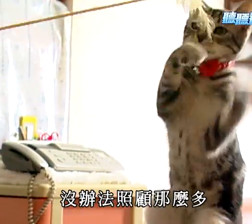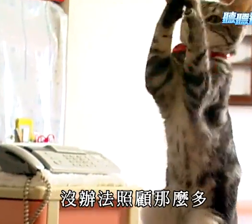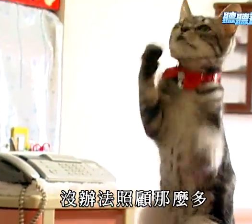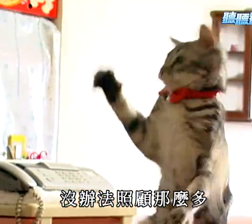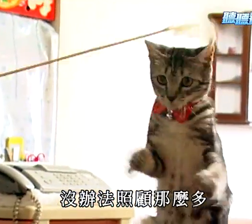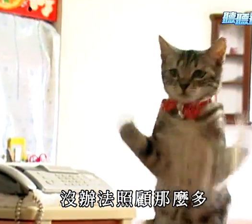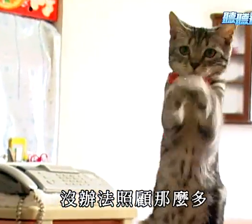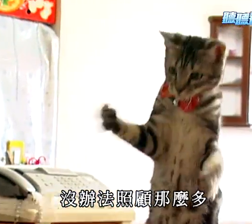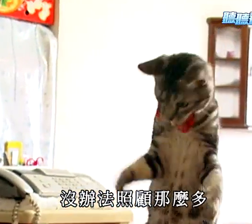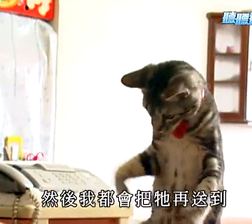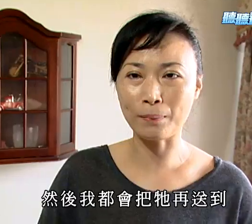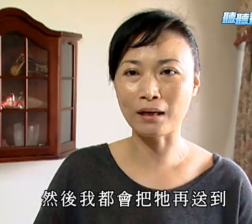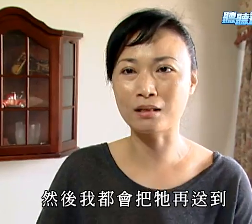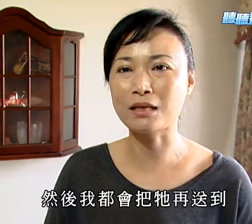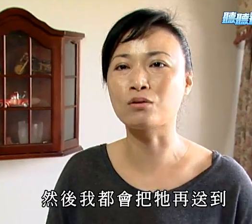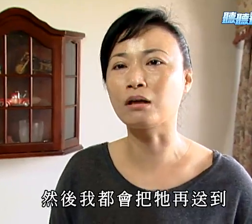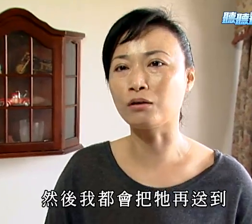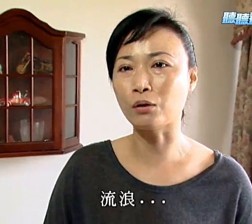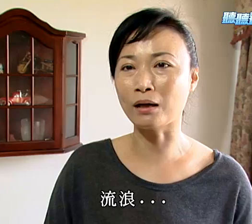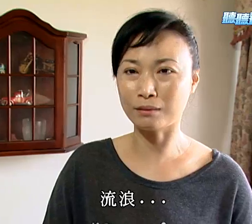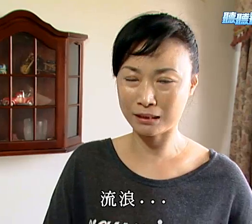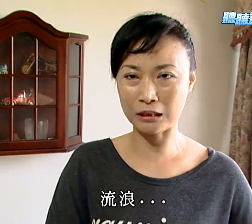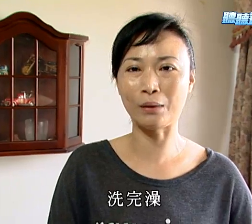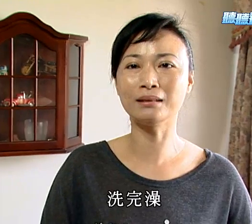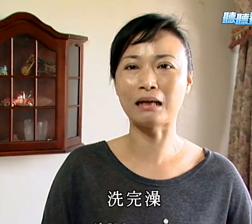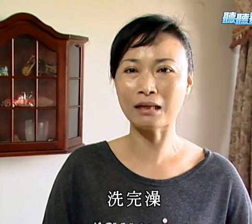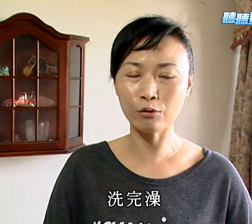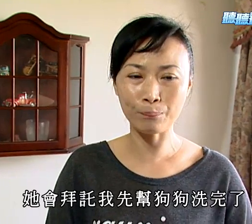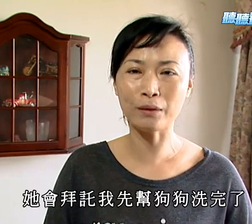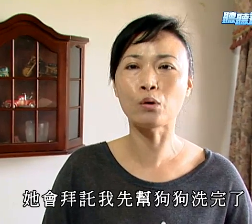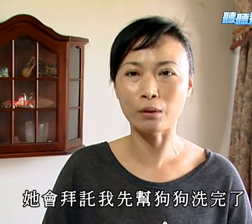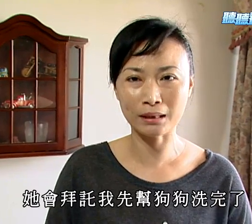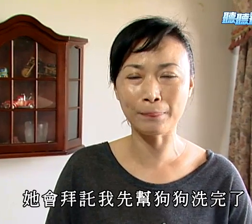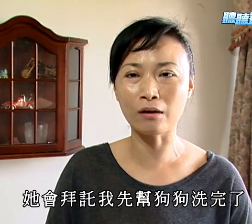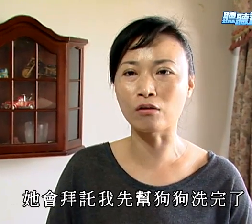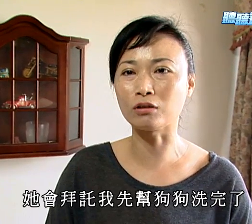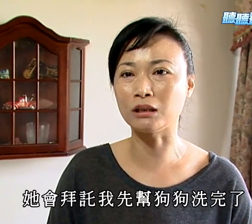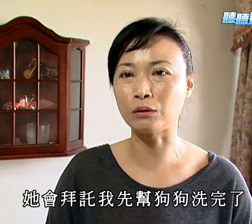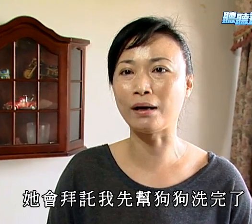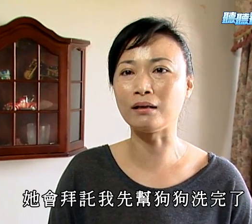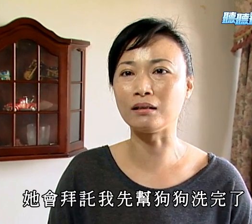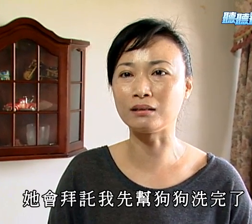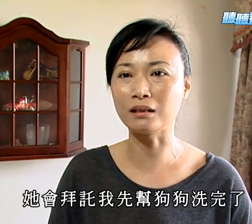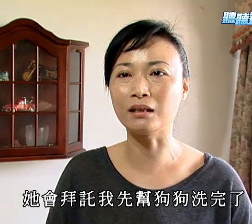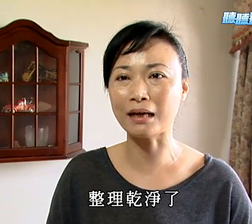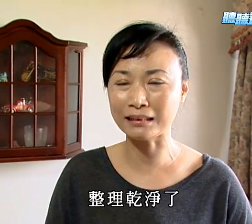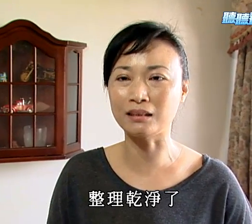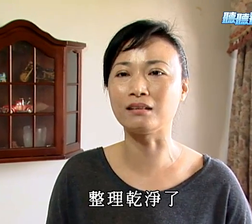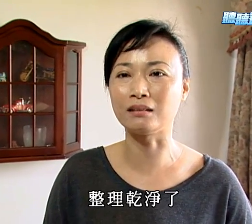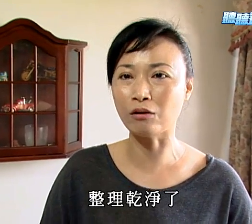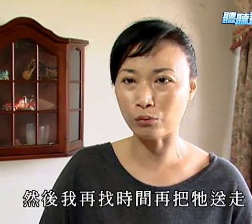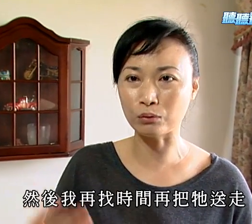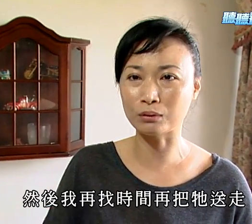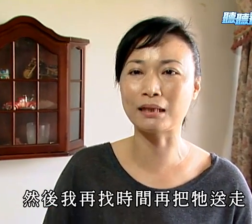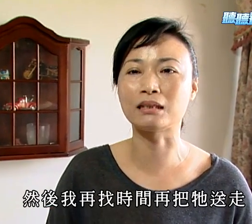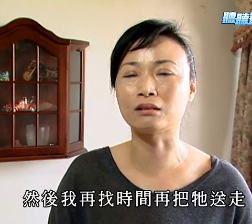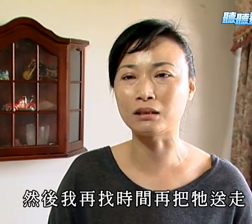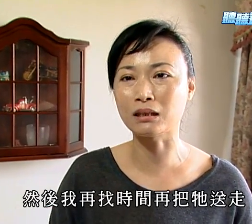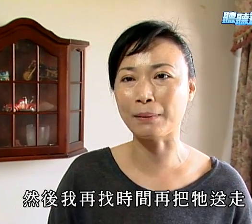顾那么多。然后我都会把他再送到流浪，洗完澡，他会拜托我先帮狗狗洗完了，整理干净了，然后我再找时间再把他